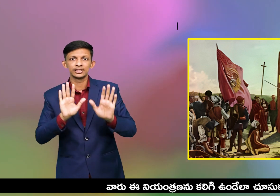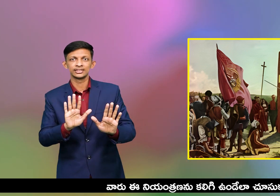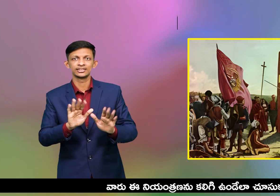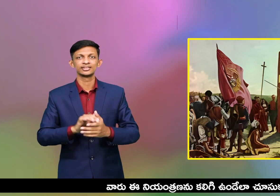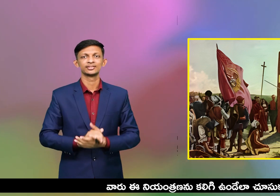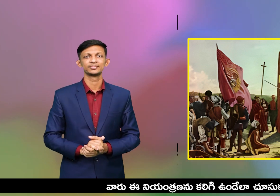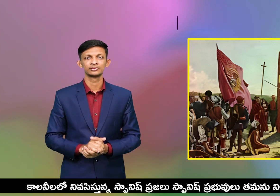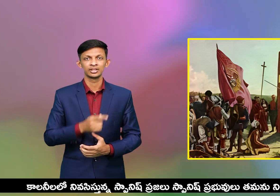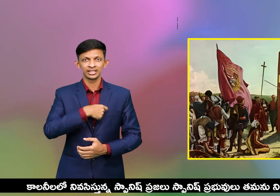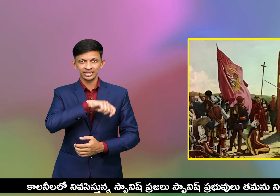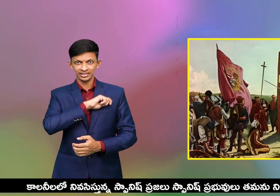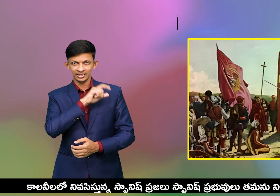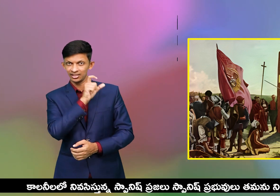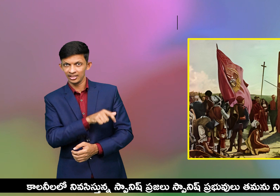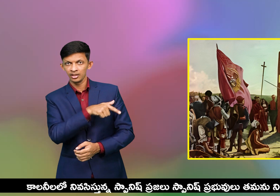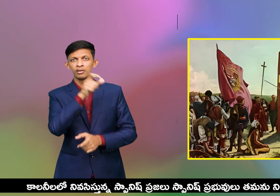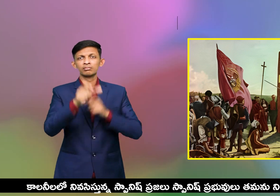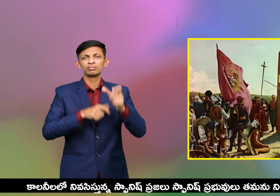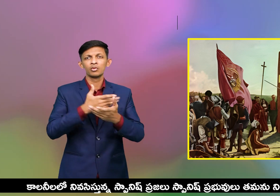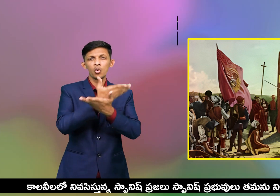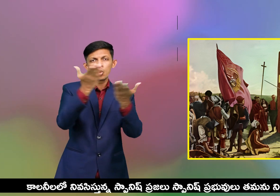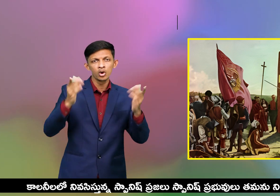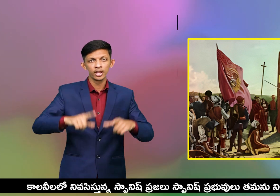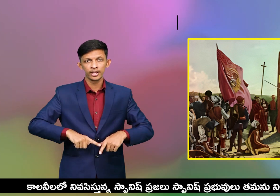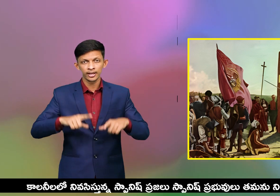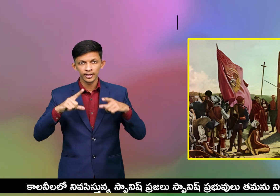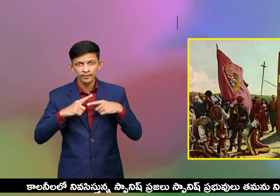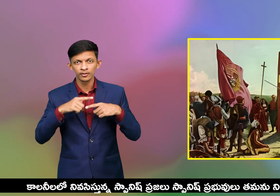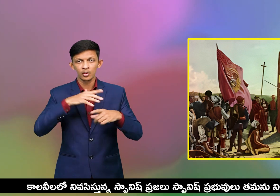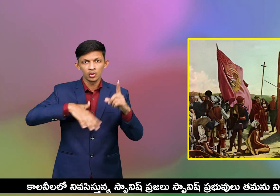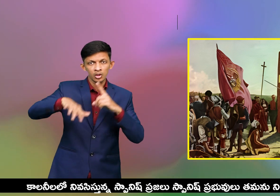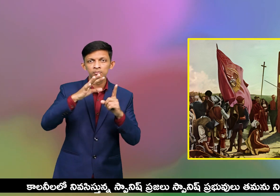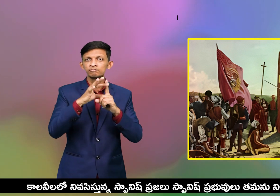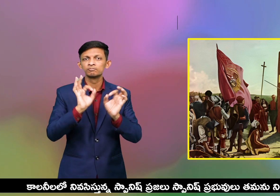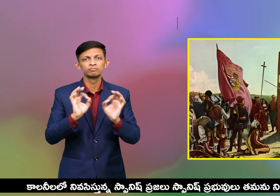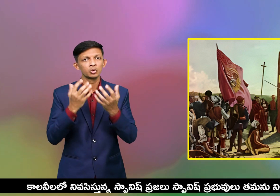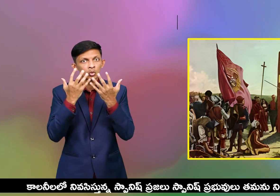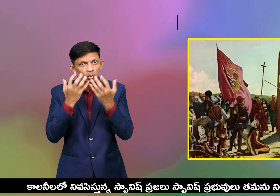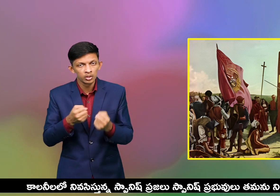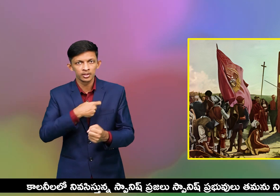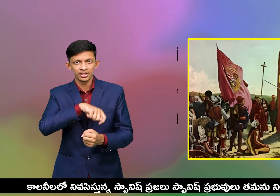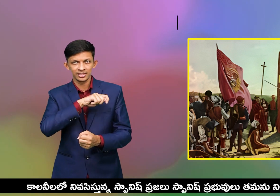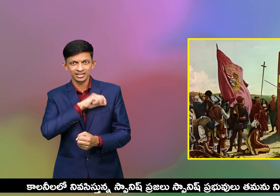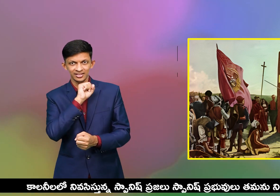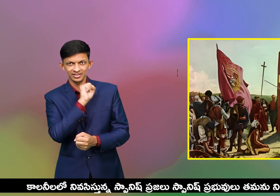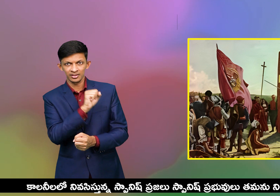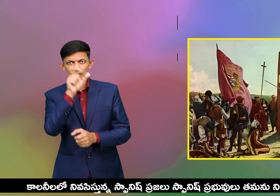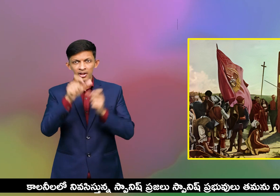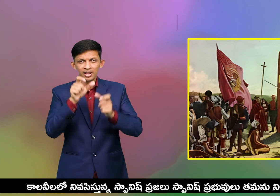చూసుకున్నారు. కాలనీలలో నివసిస్తున్న స్పానిష్ ప్రజలు, స్పానిష్ ప్రభువులు తమను నియంత్రించాలని